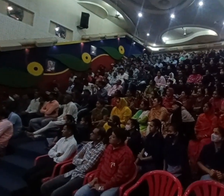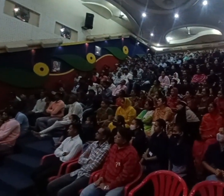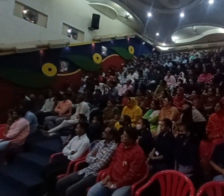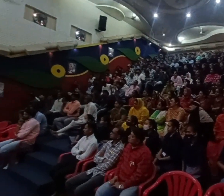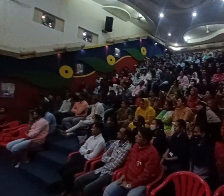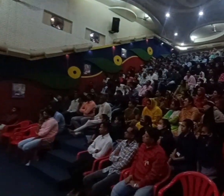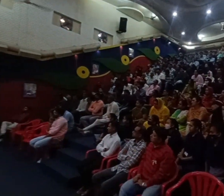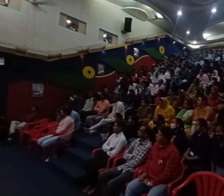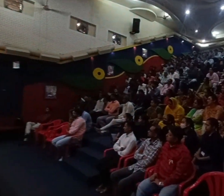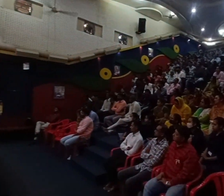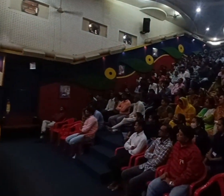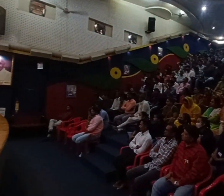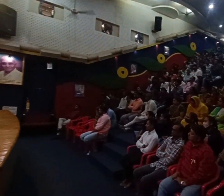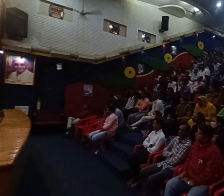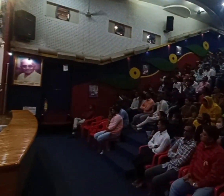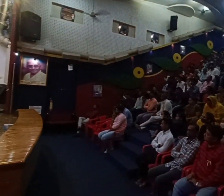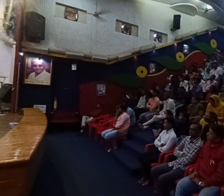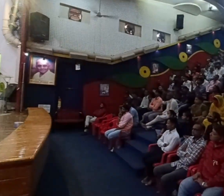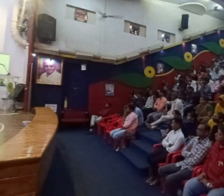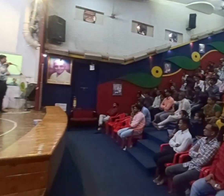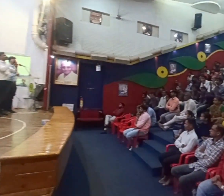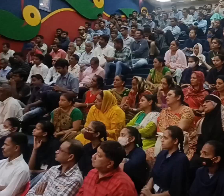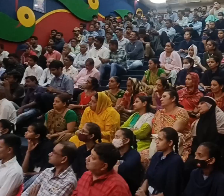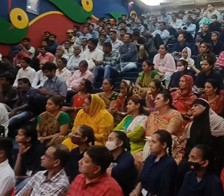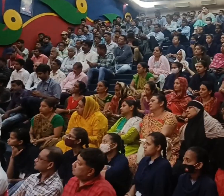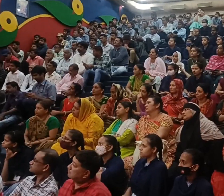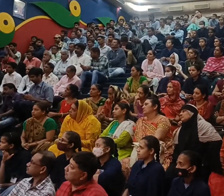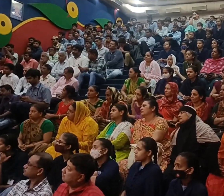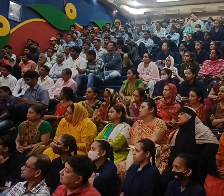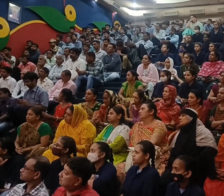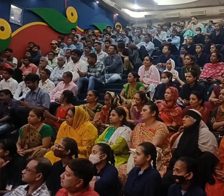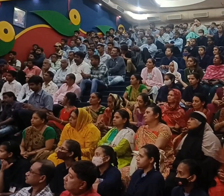જેમને ઈચ્છા હોય એ લોકો વર્ગ શિક્ષક પાસે.